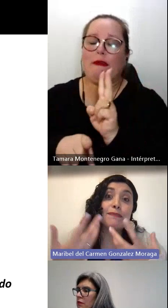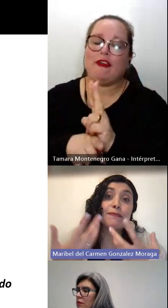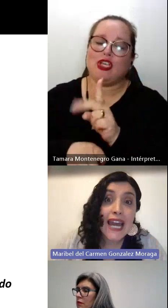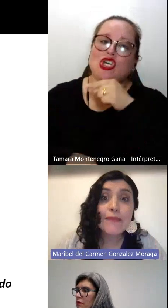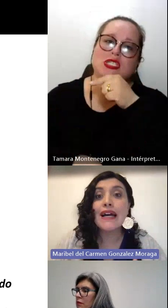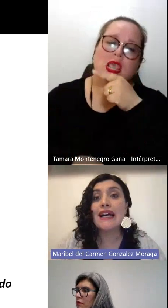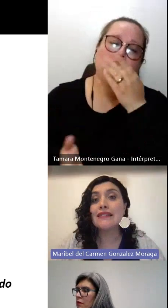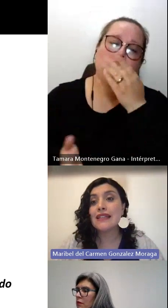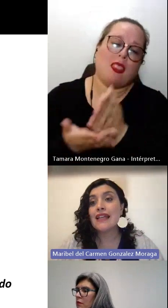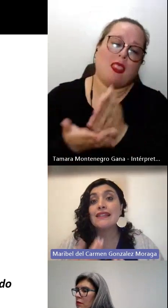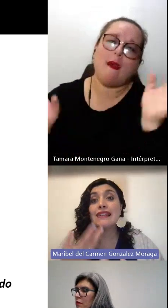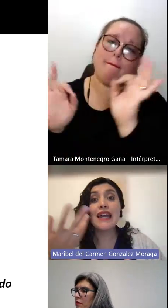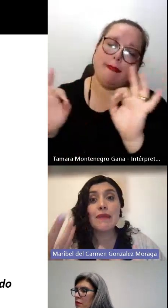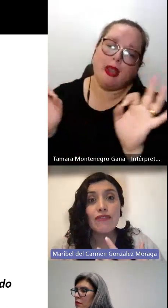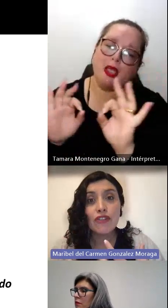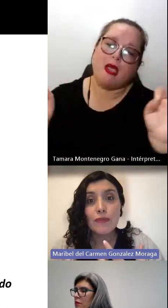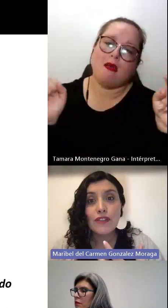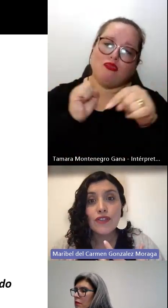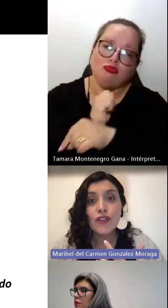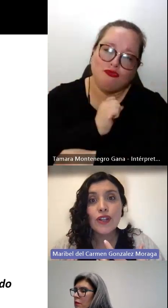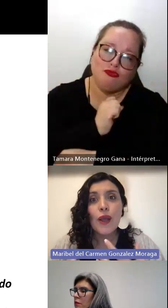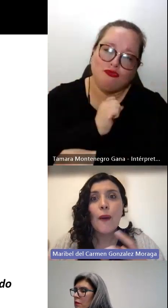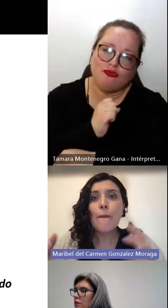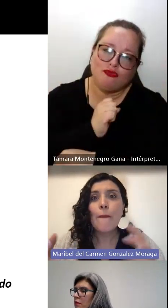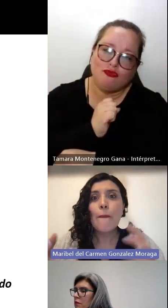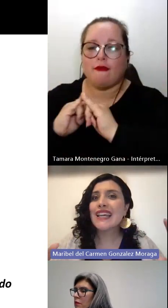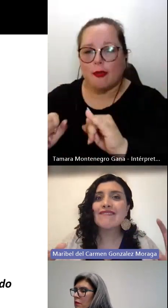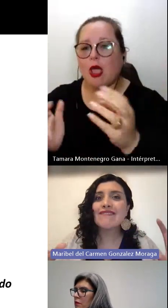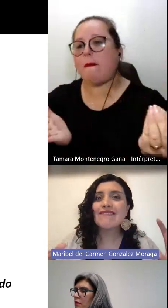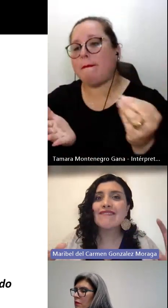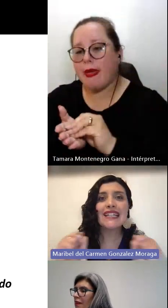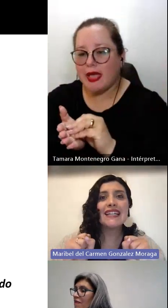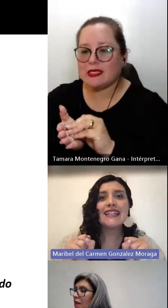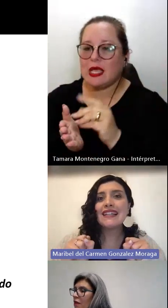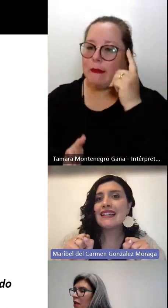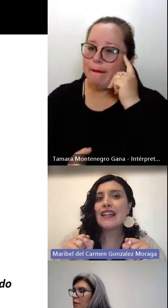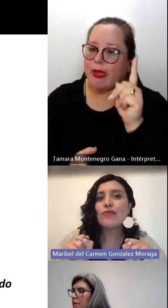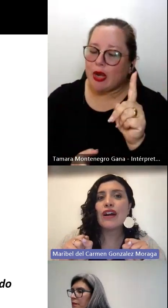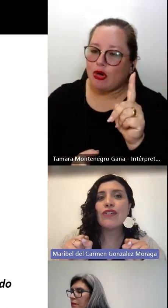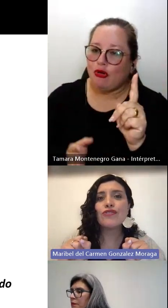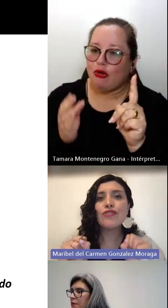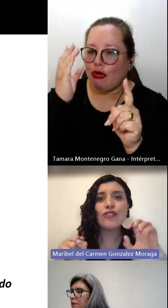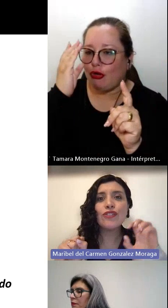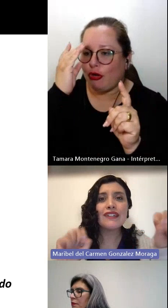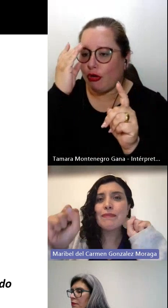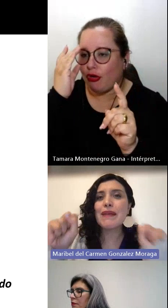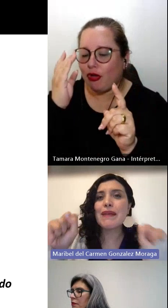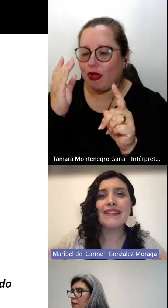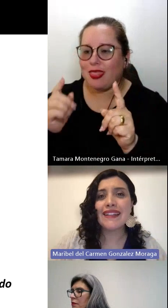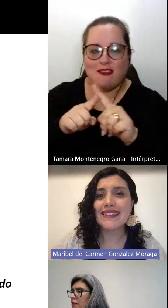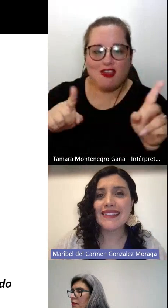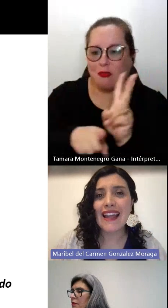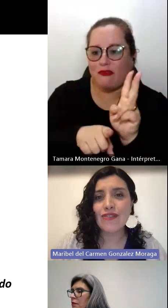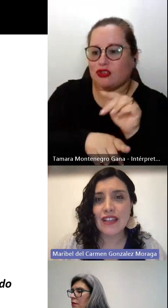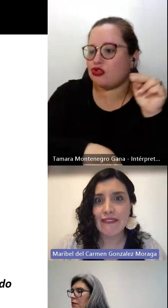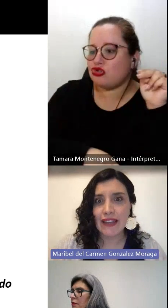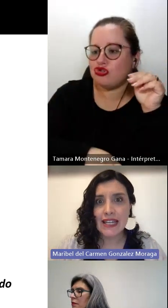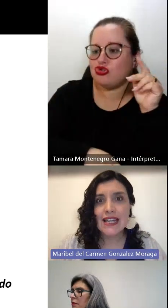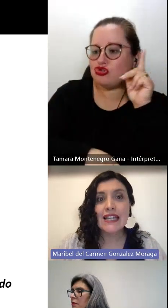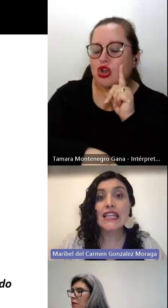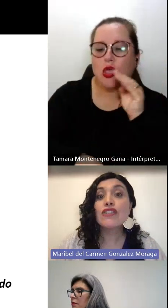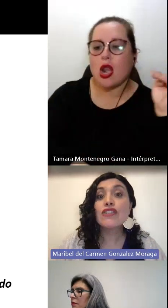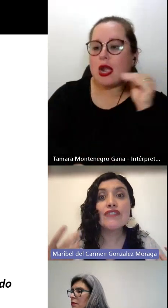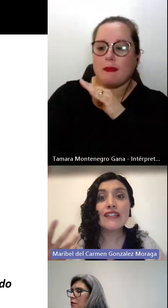que explicar más, dar más información, pero que el educador sordo rápidamente ya lo